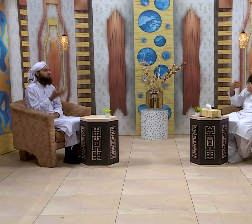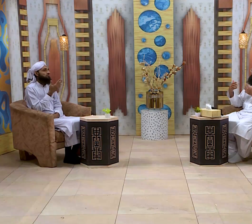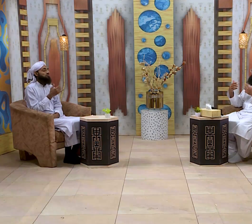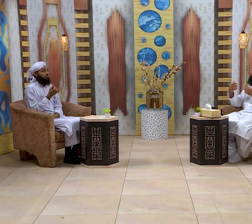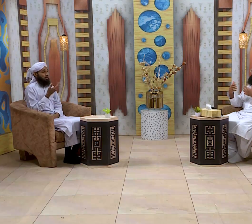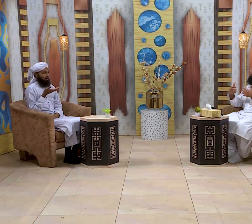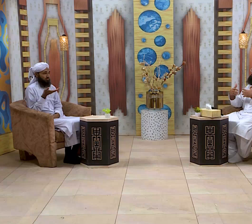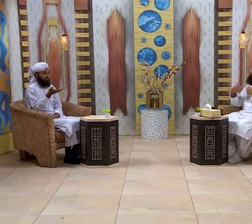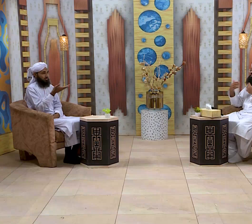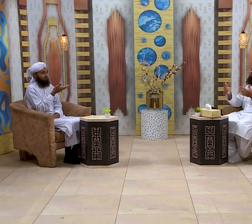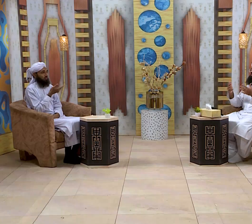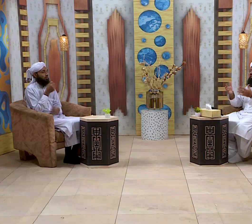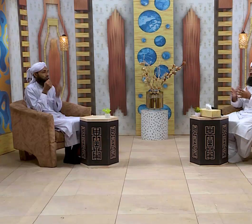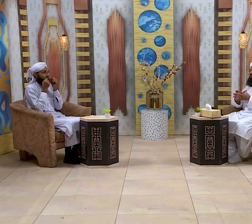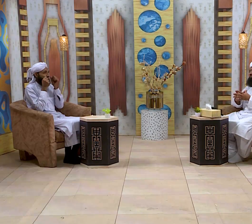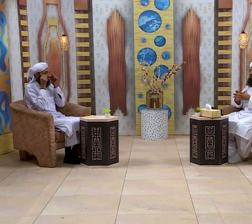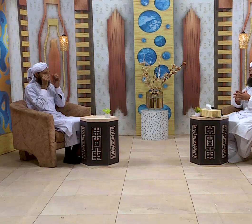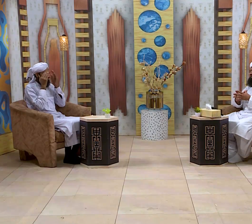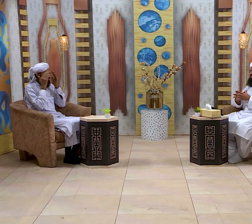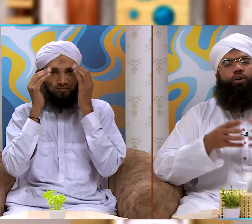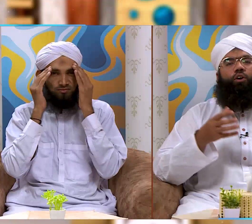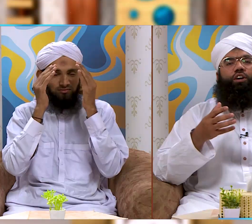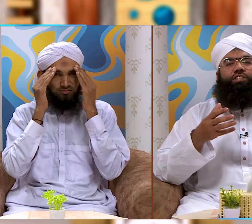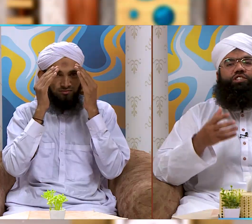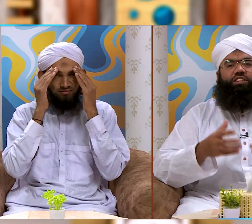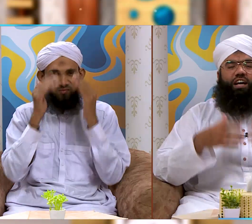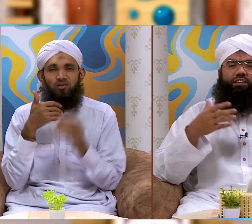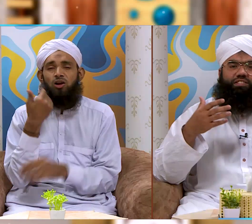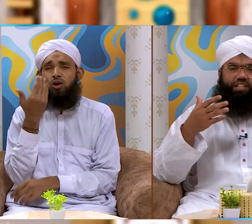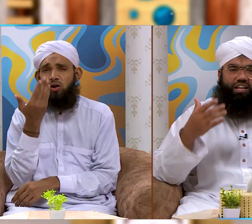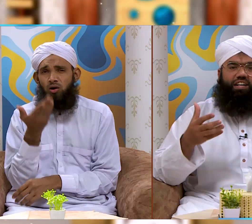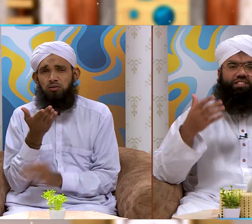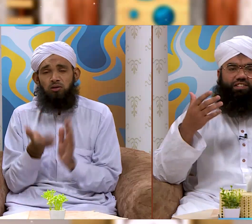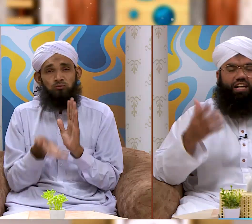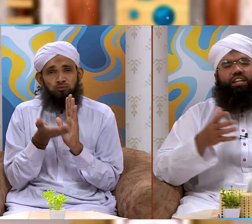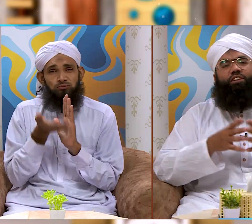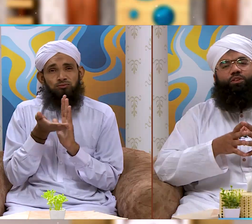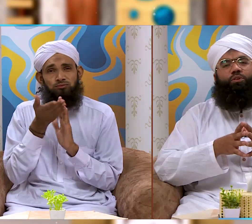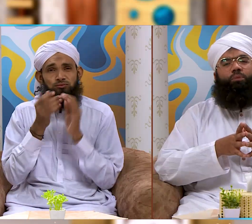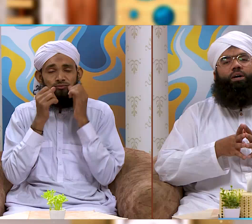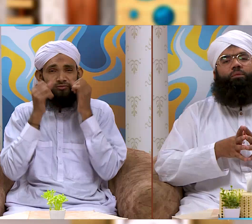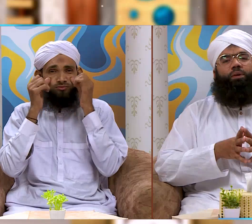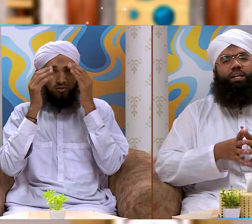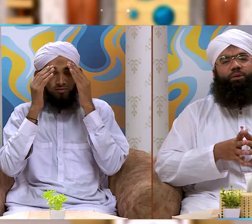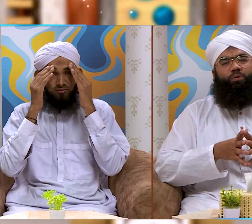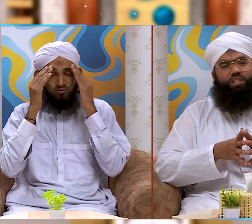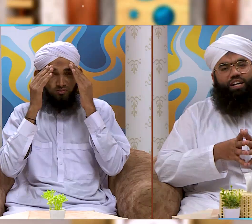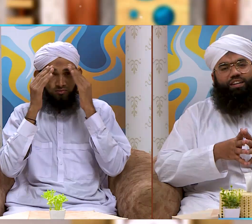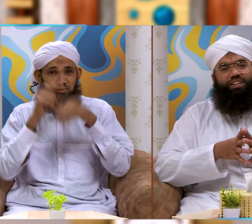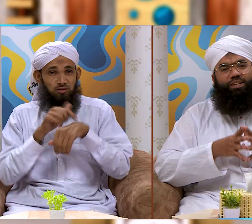ہم کثرت کے ساتھ درود پاک پڑھیں اور جتنا زیادہ سے زیادہ وقت درود پاک پڑھنے میں گزاریں،